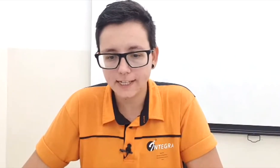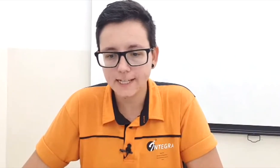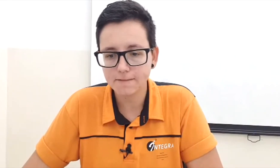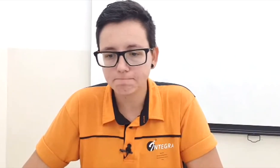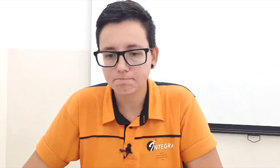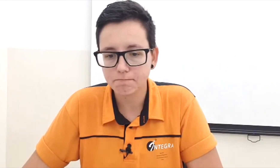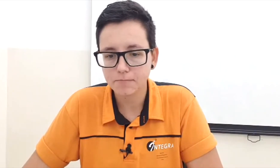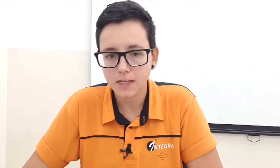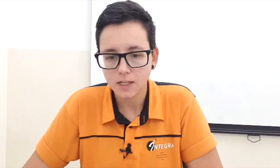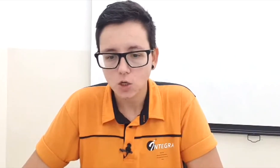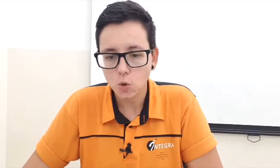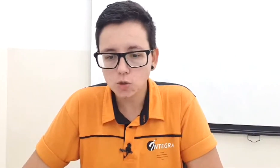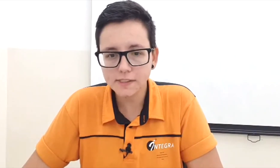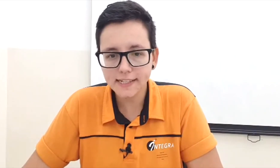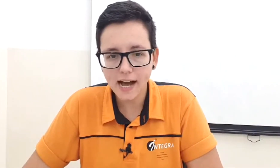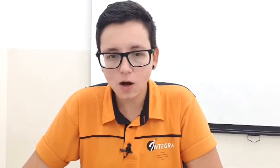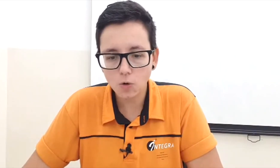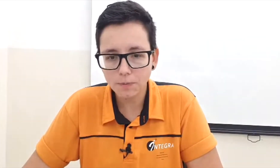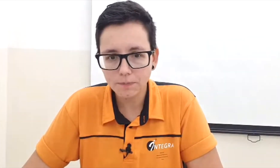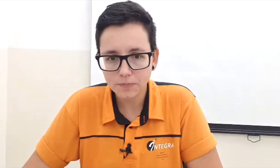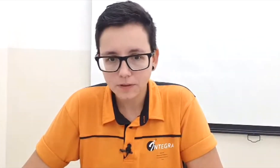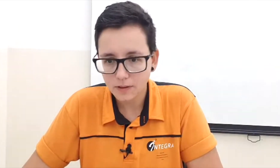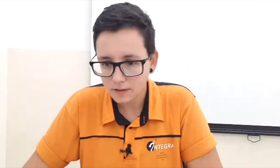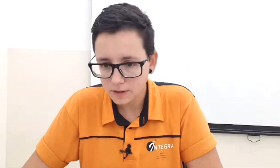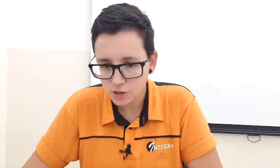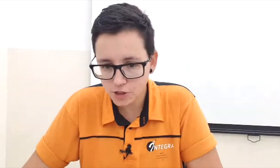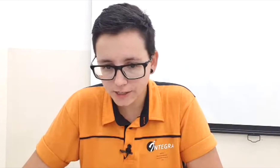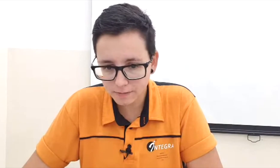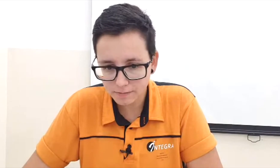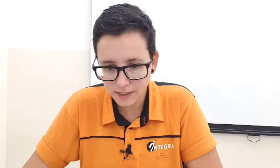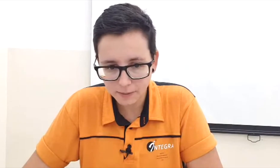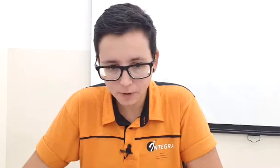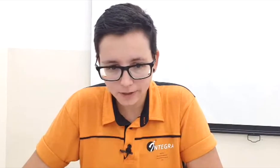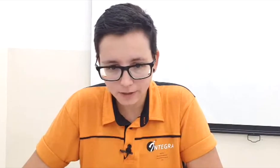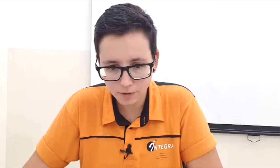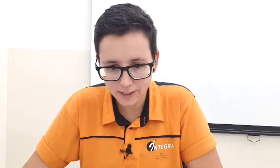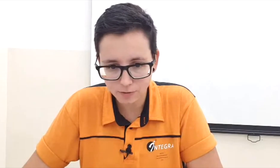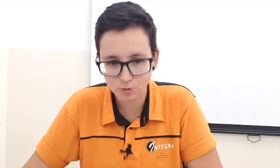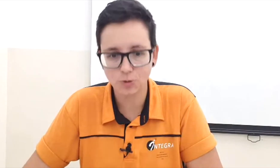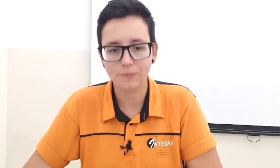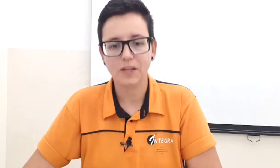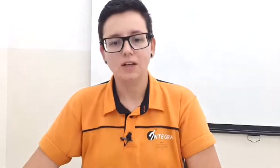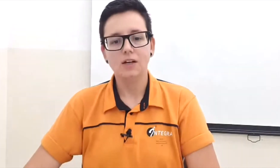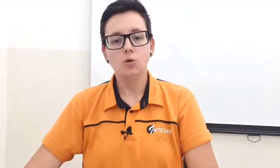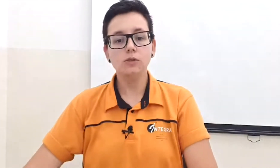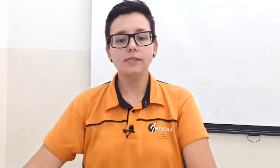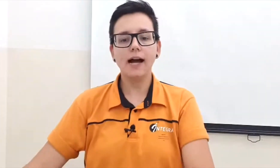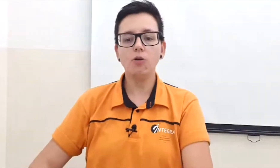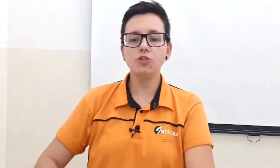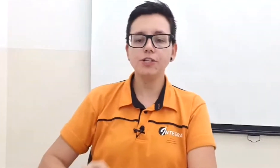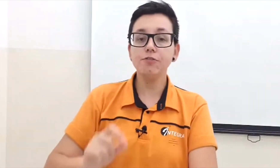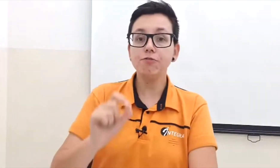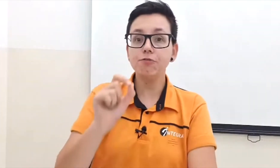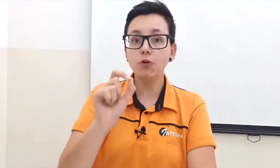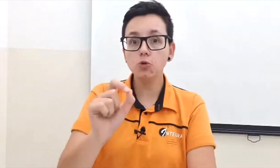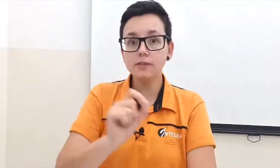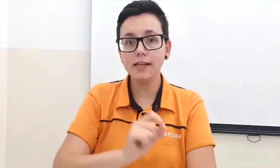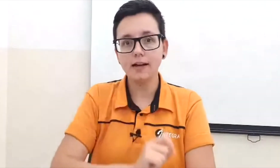aqui o sinal de... Cadê meu arquivo? Aqui, voltou. O sinal de